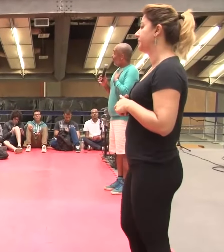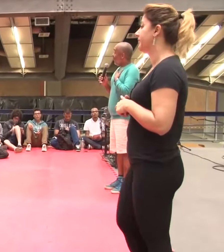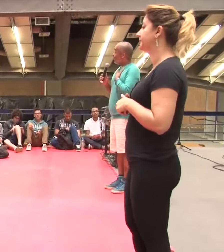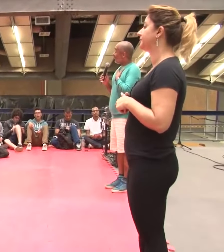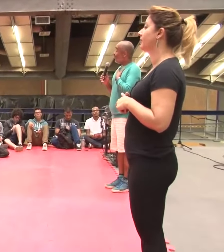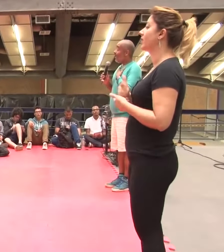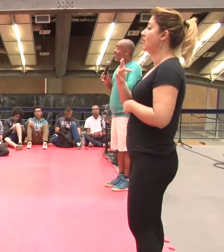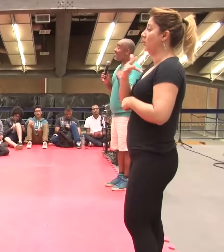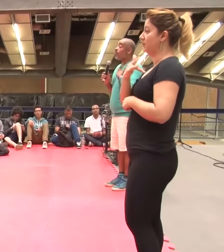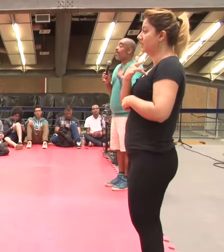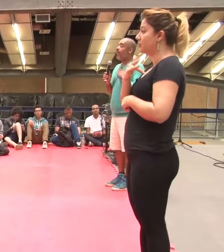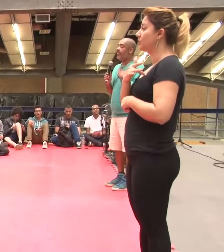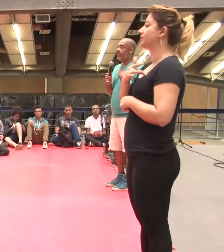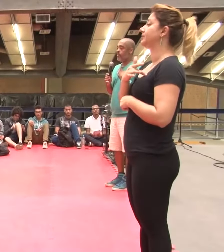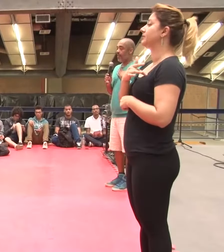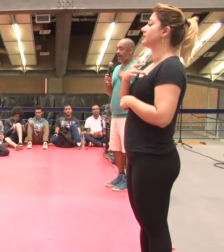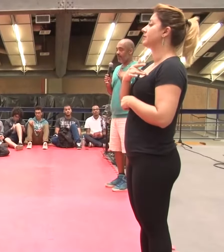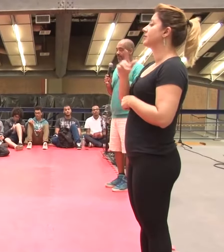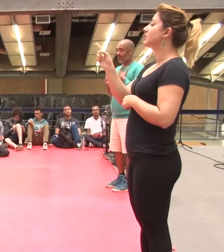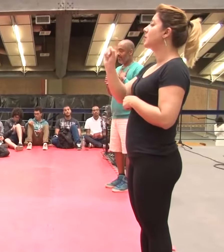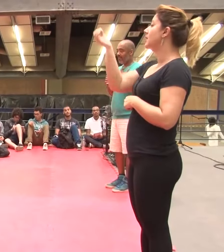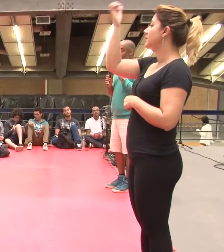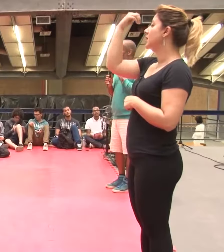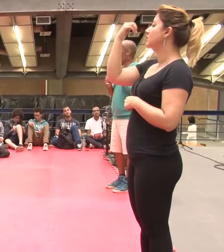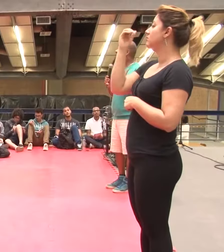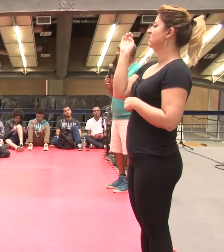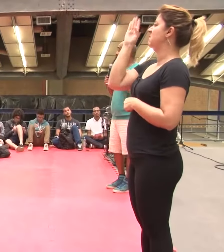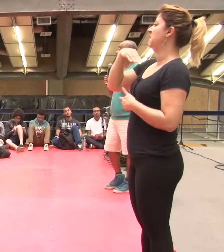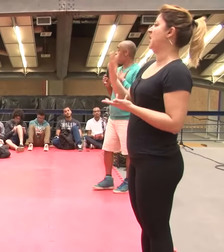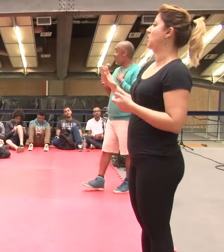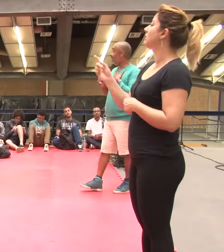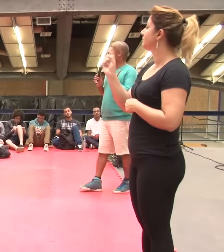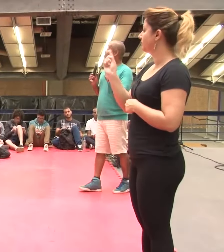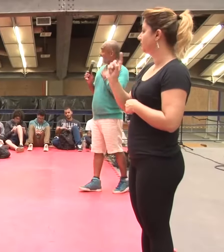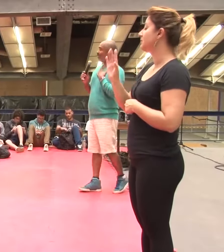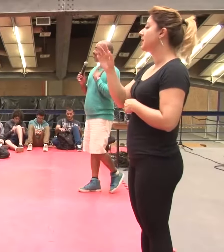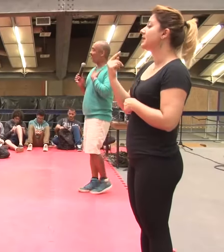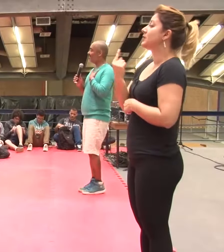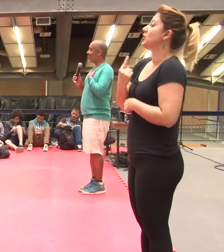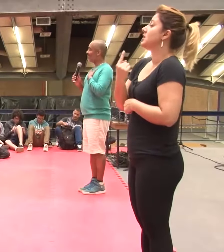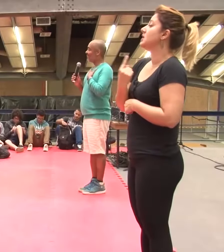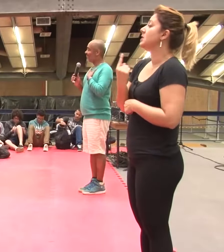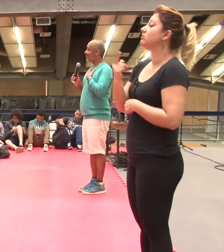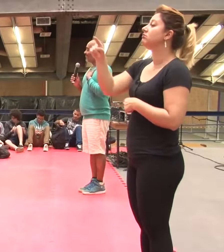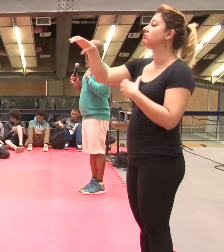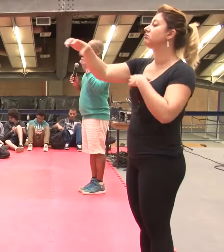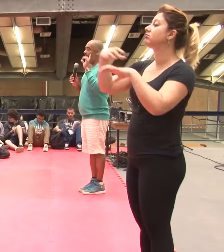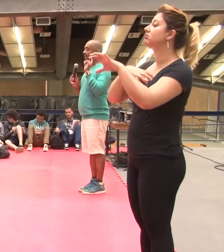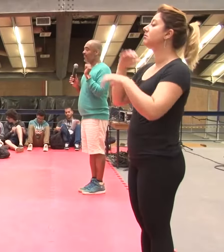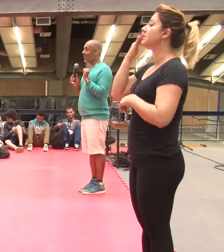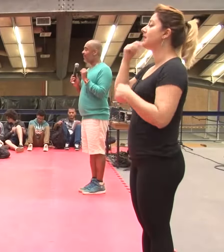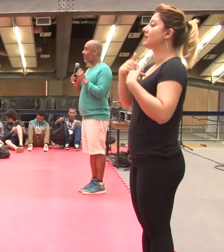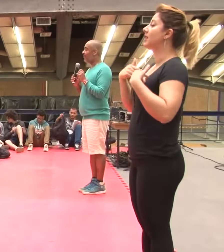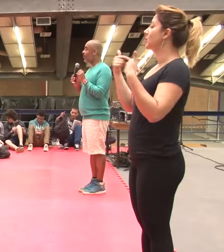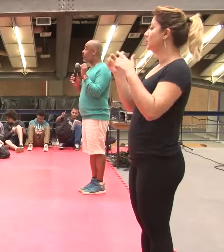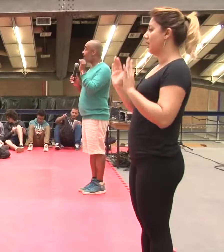O romântico não é que ele seja mal intencionado. Só que ele é sozinho e está sozinho. O